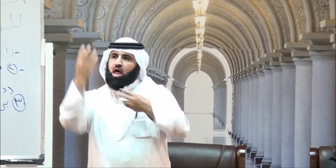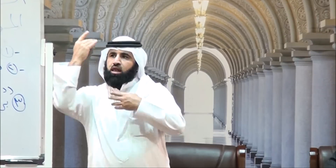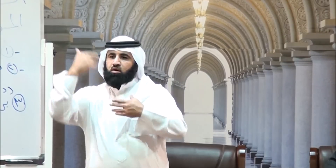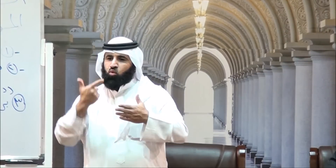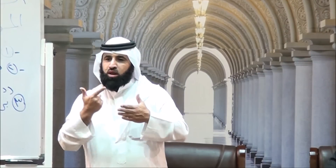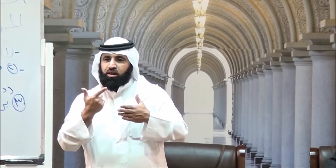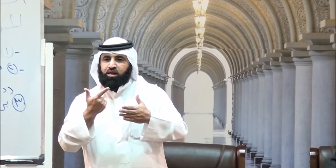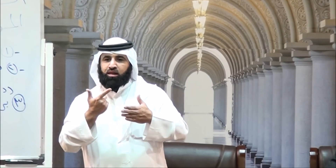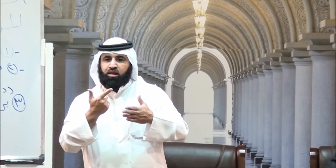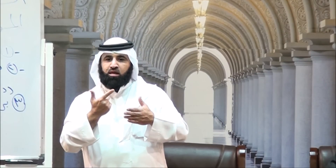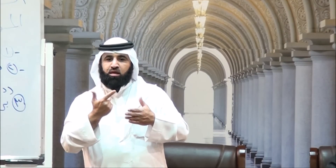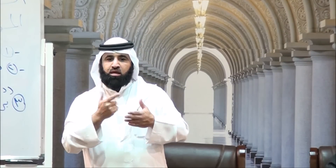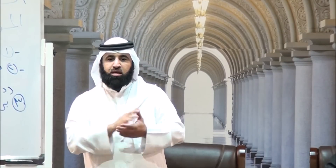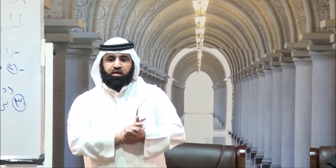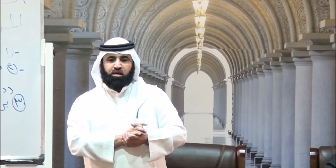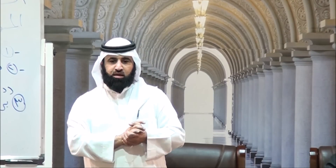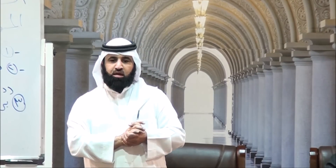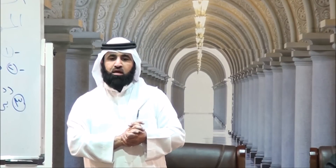والجنه